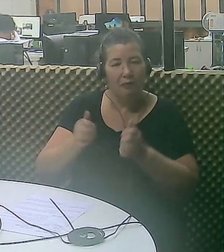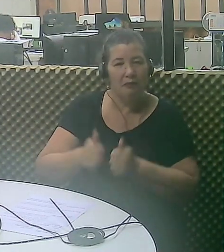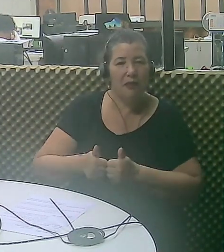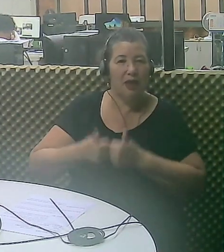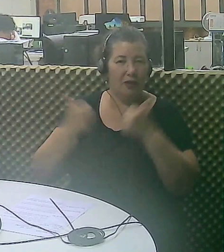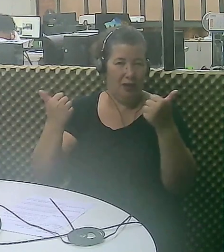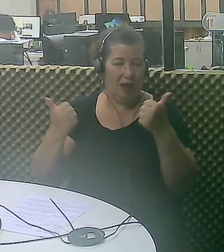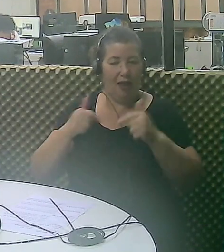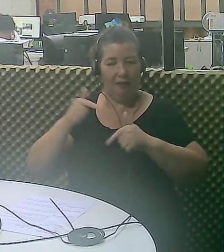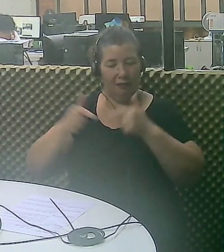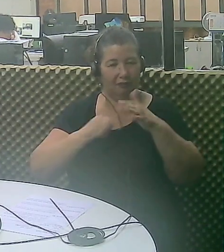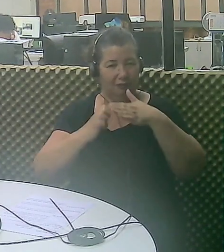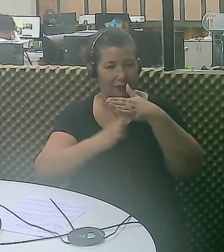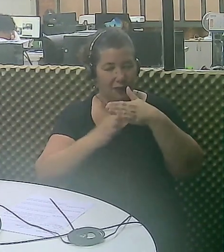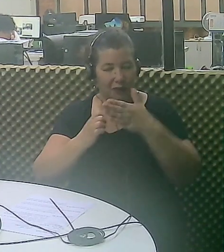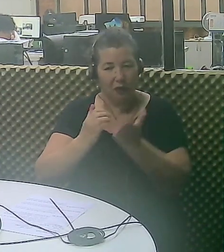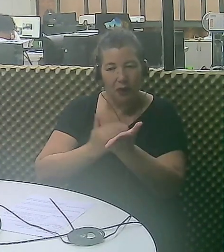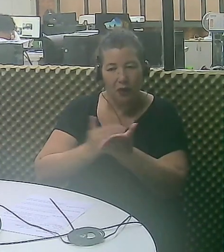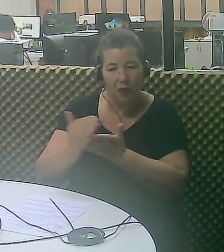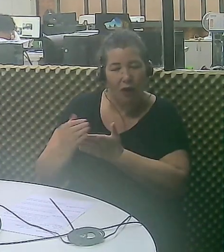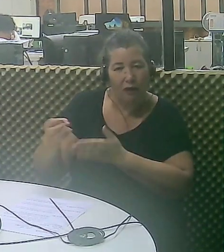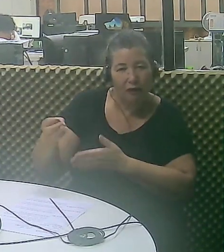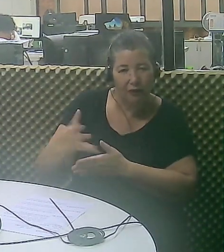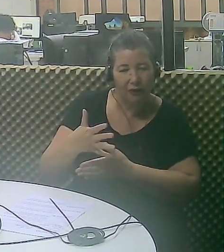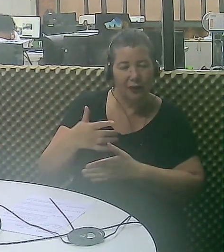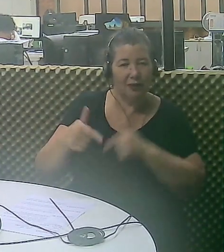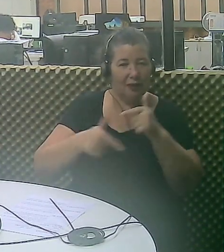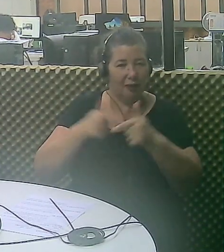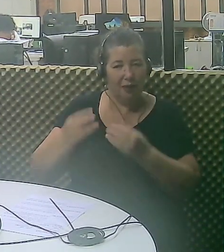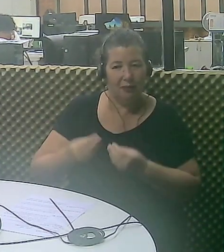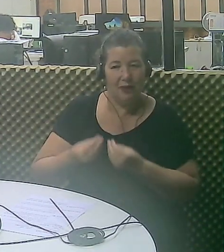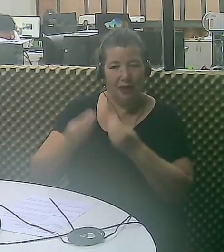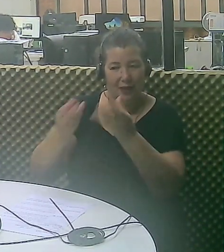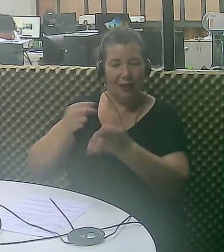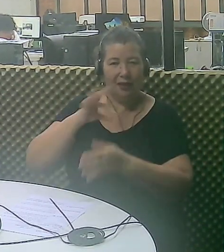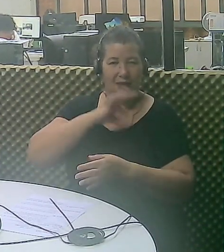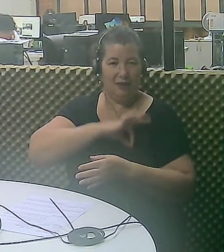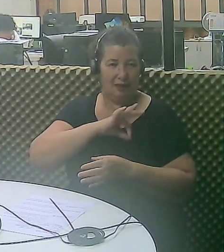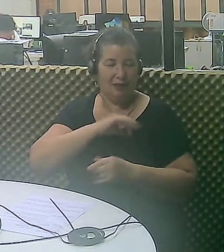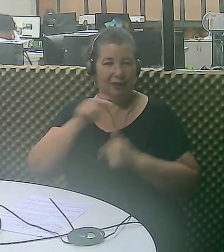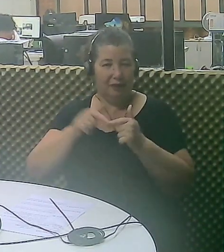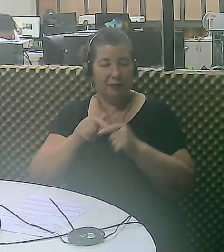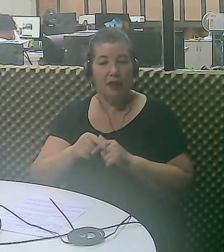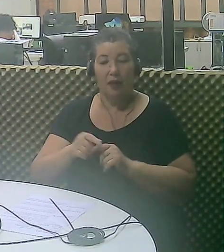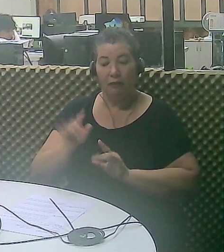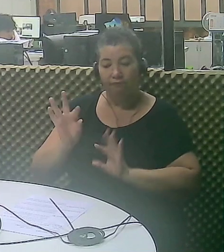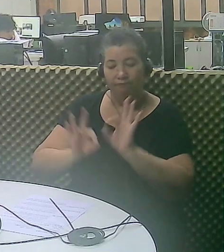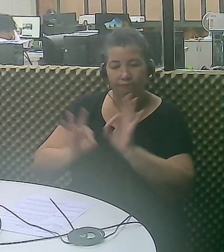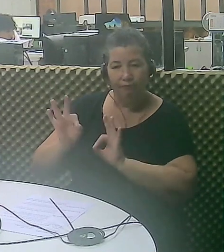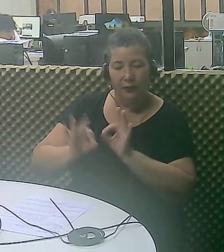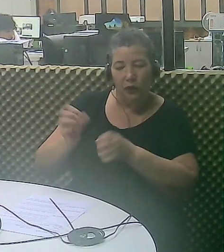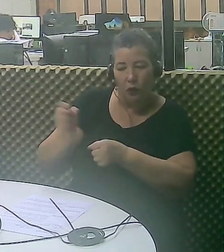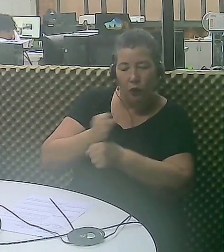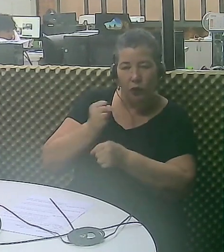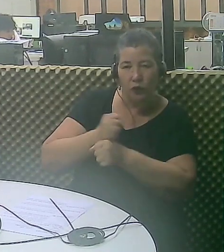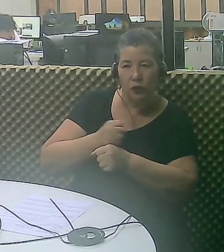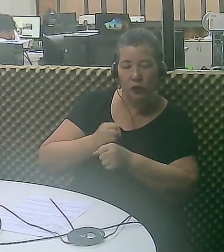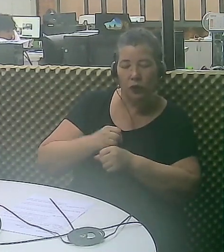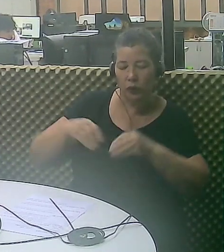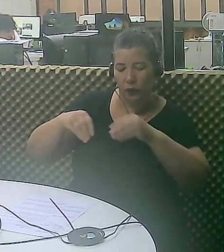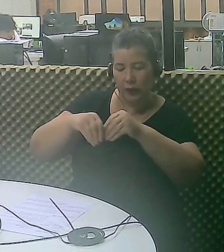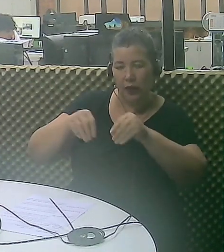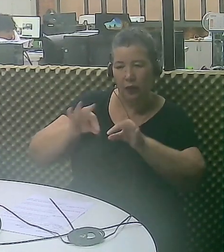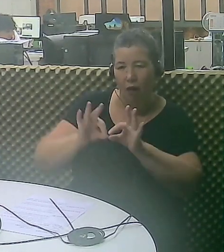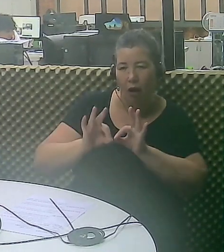ou aqui começar novos, que gerem emprego e renda. Projetado para ser construído em uma área total de mais de 22